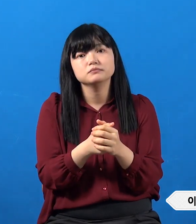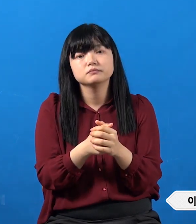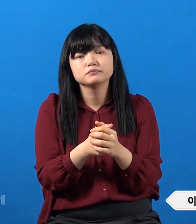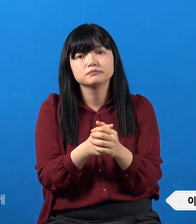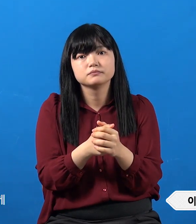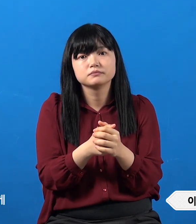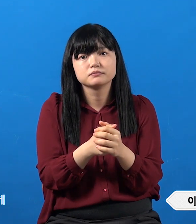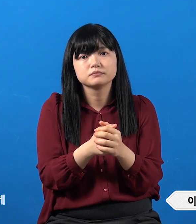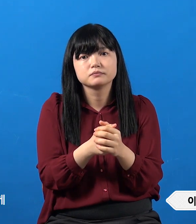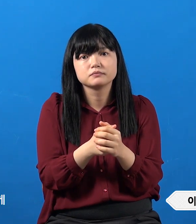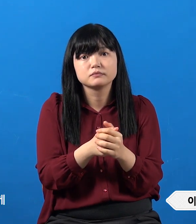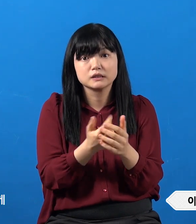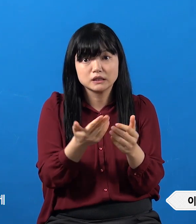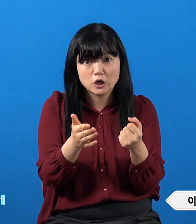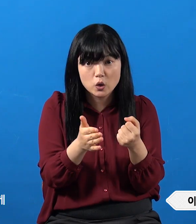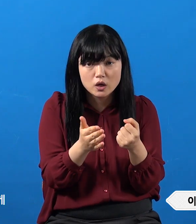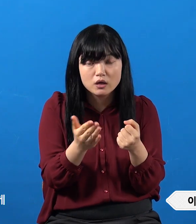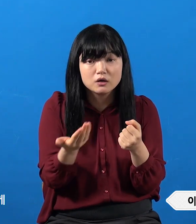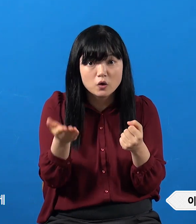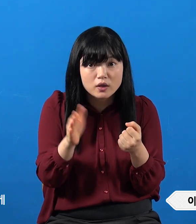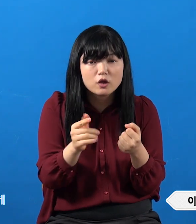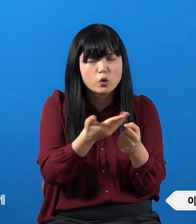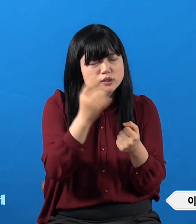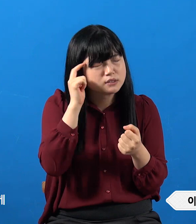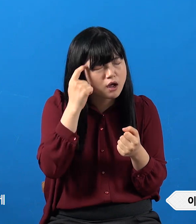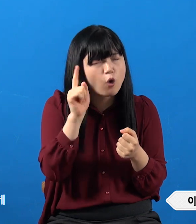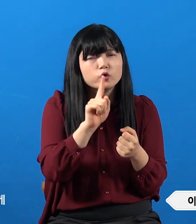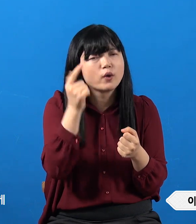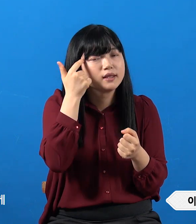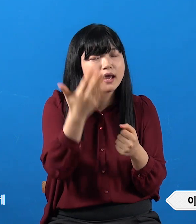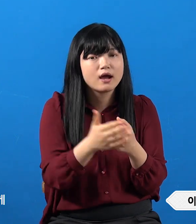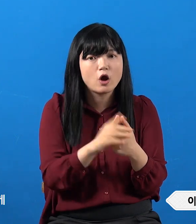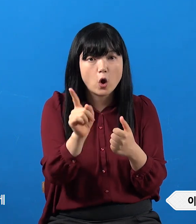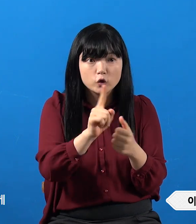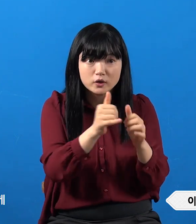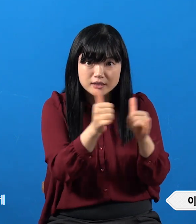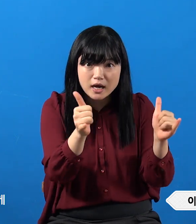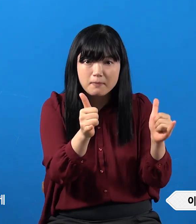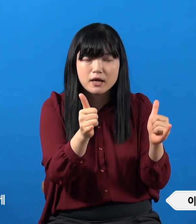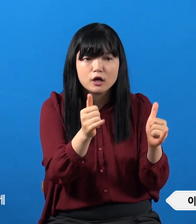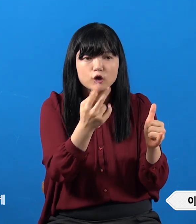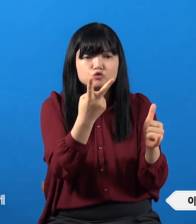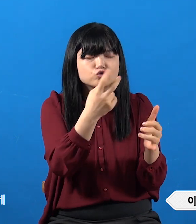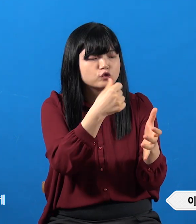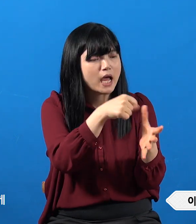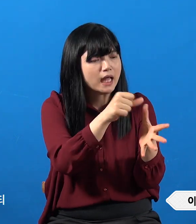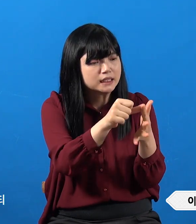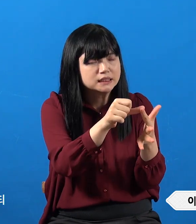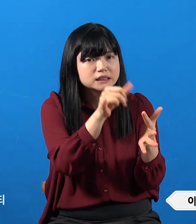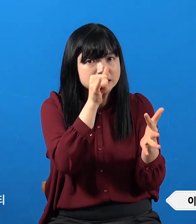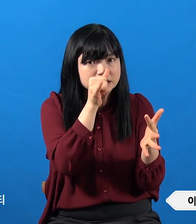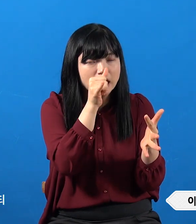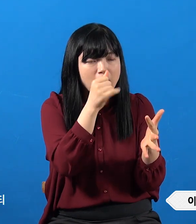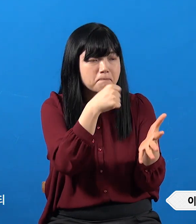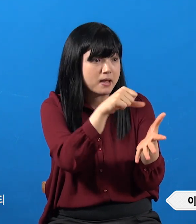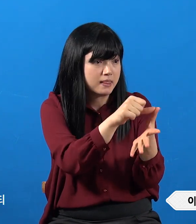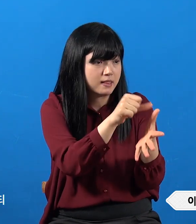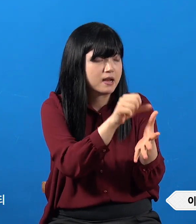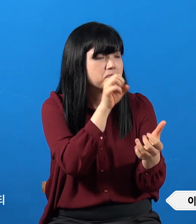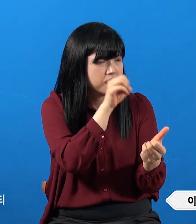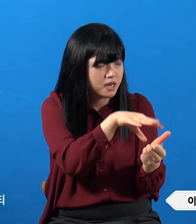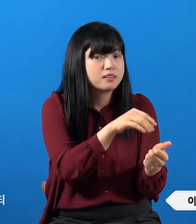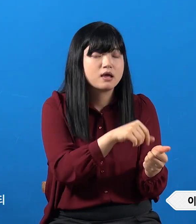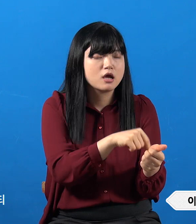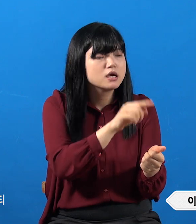함께 읽습니다. 시작. 그러나 너희 생각에는 어떠하냐? 어떤 사람에게 두 아들이 있는데 맏아들에게